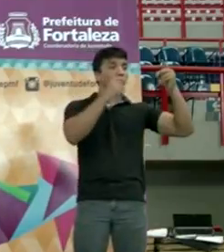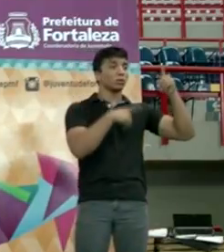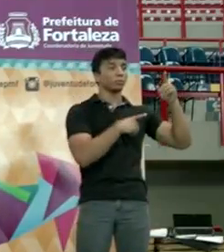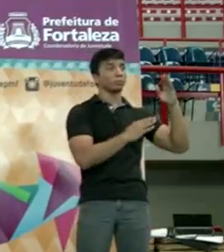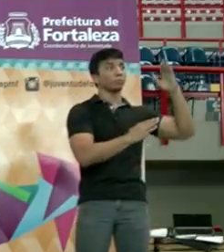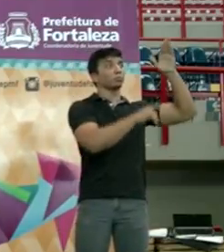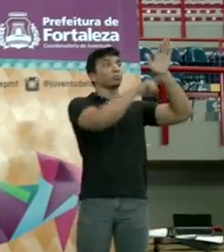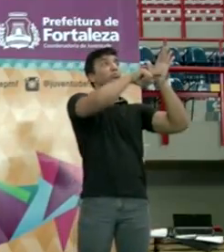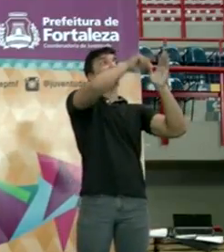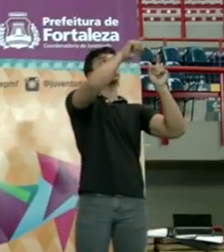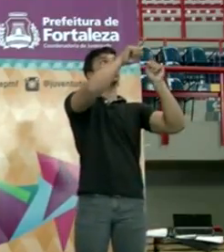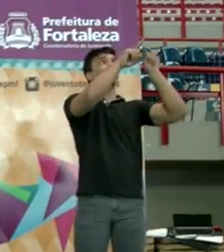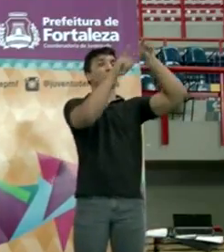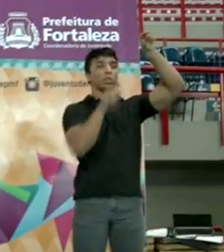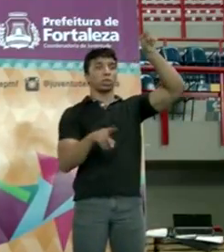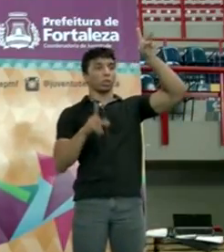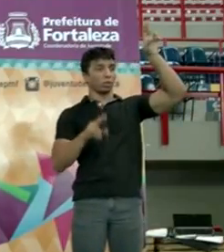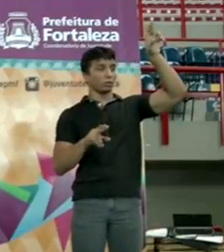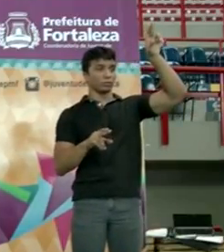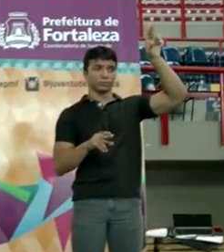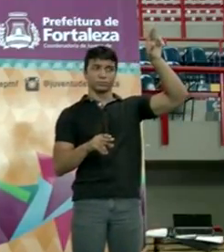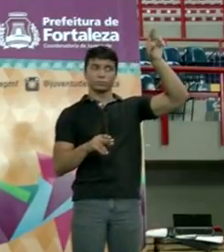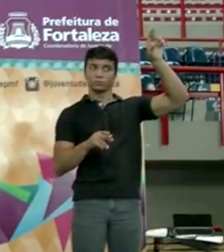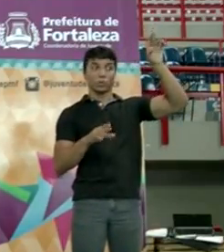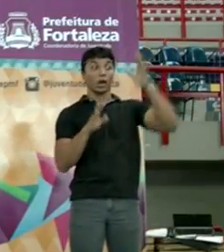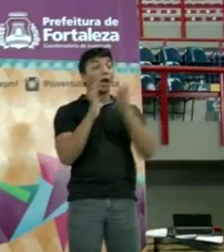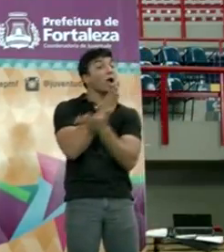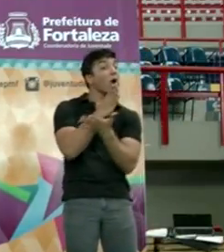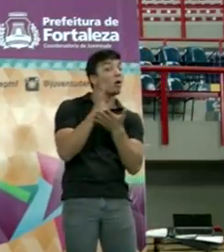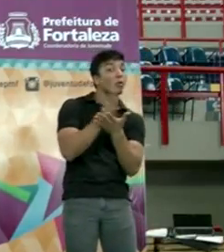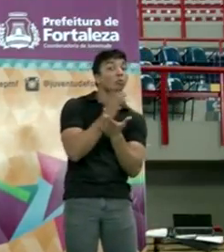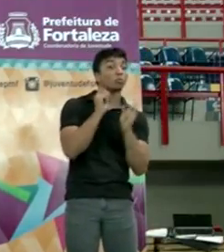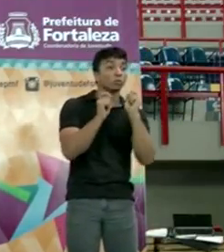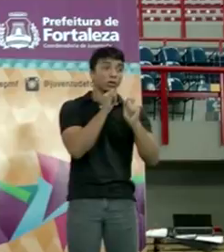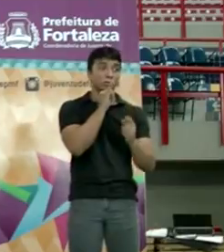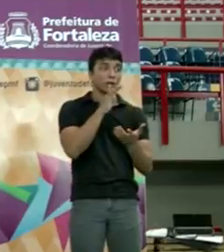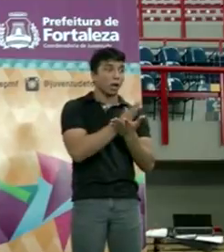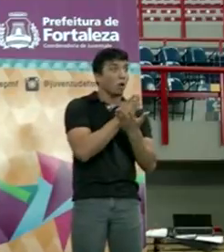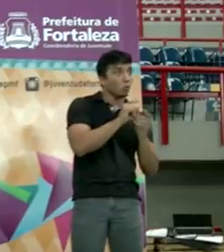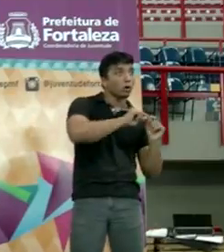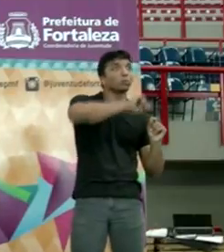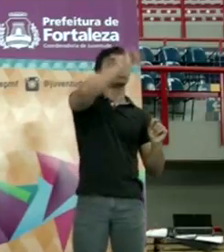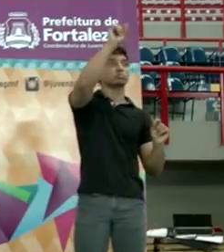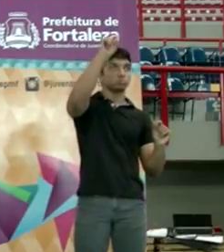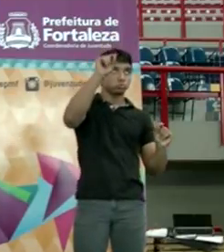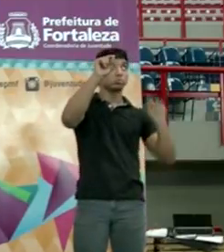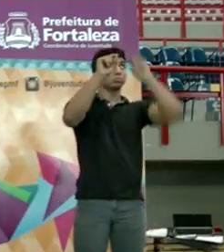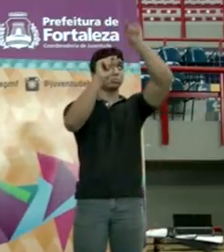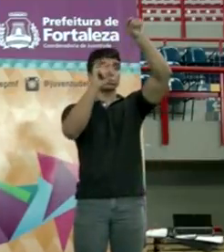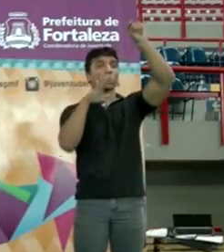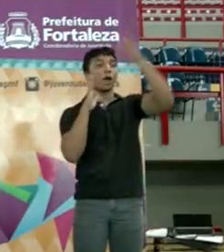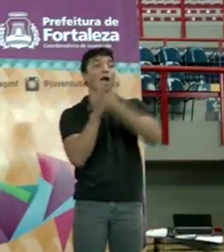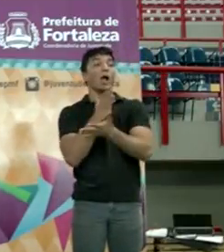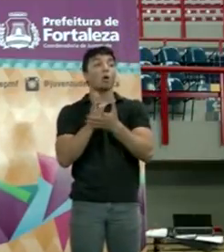mínimo? Não. Algumas questões são questões que têm máximo,